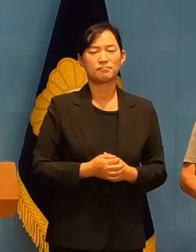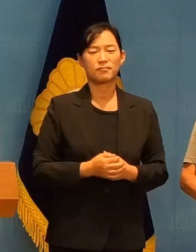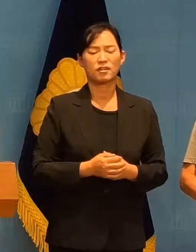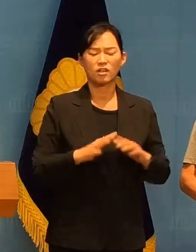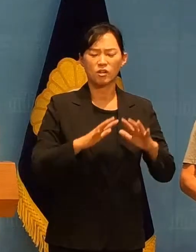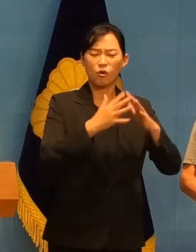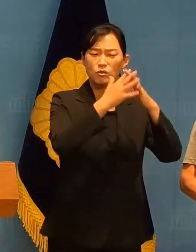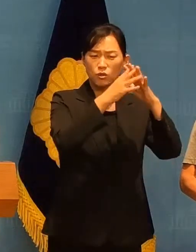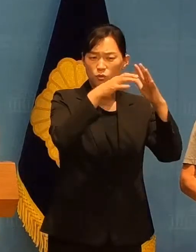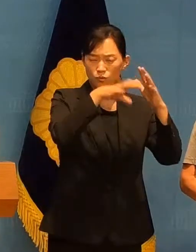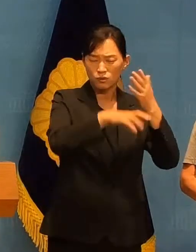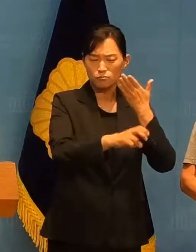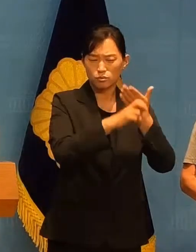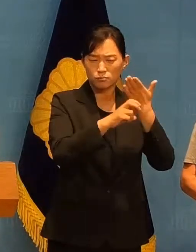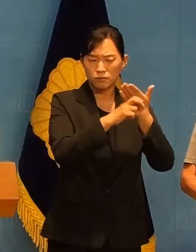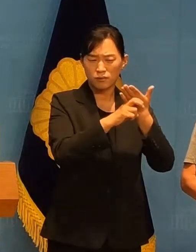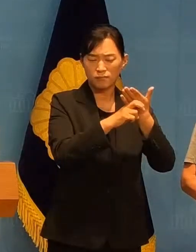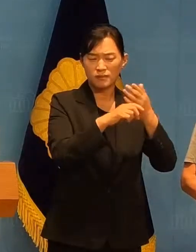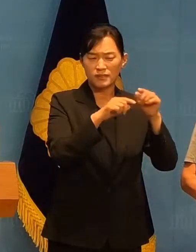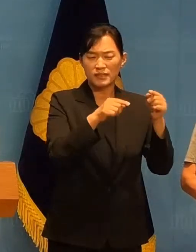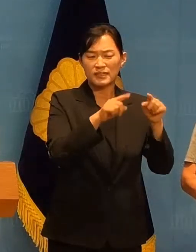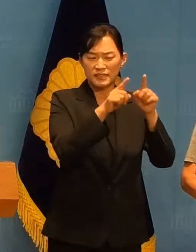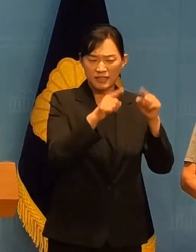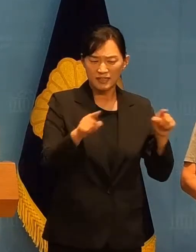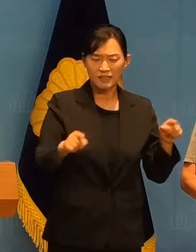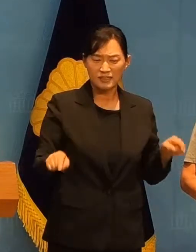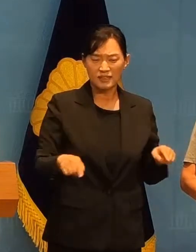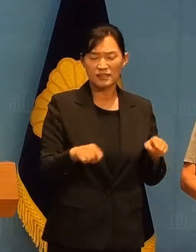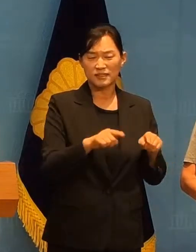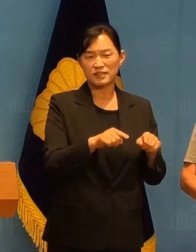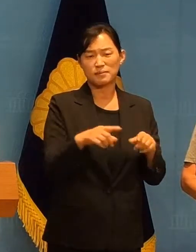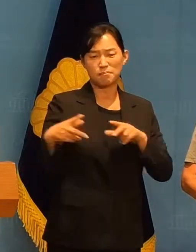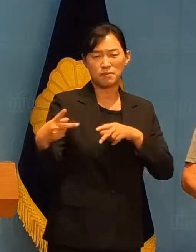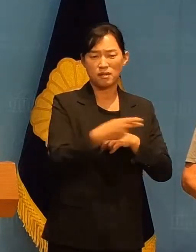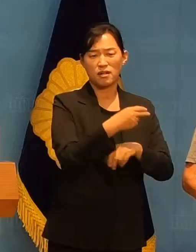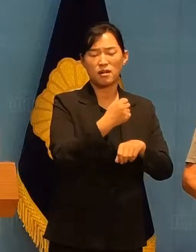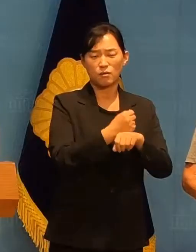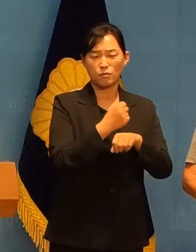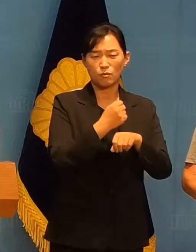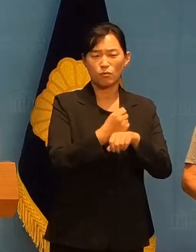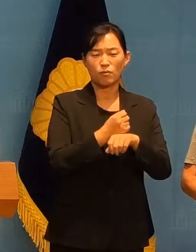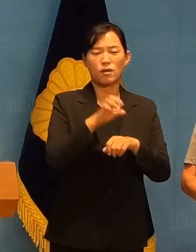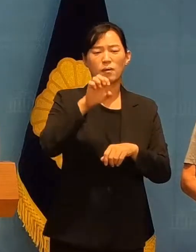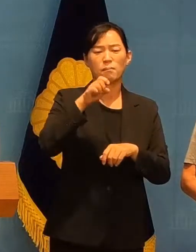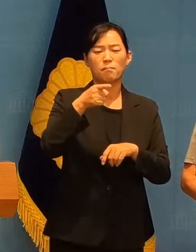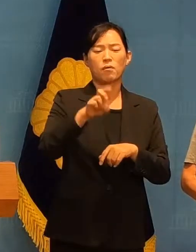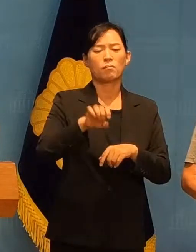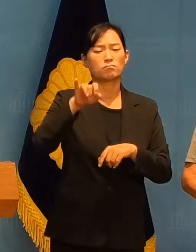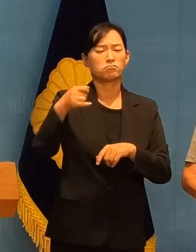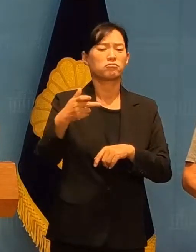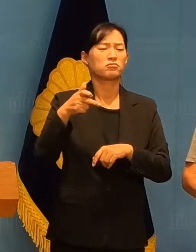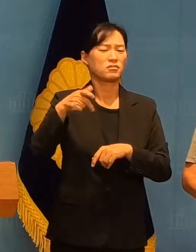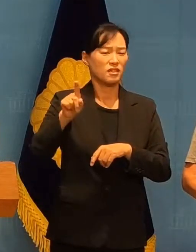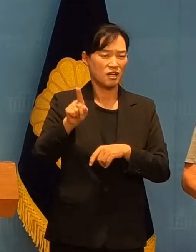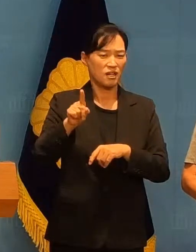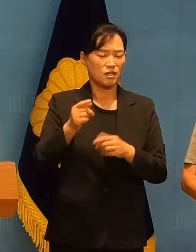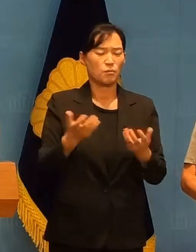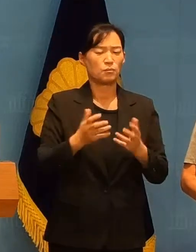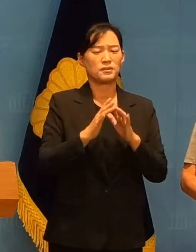건설 현장의 불법 다단계 하도급을 근절하고 건설기계 펌프카 노동자들의 권리를